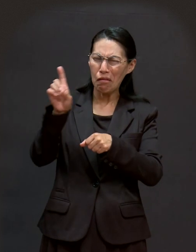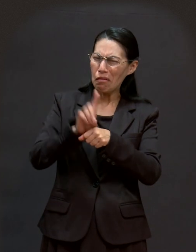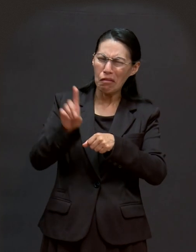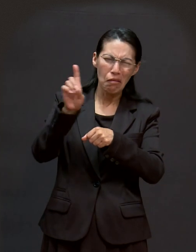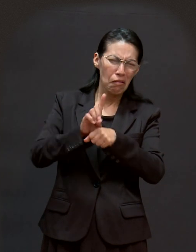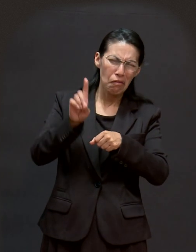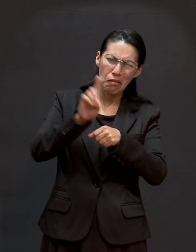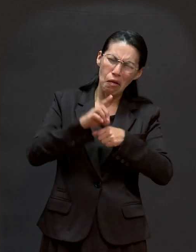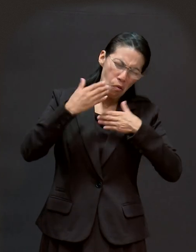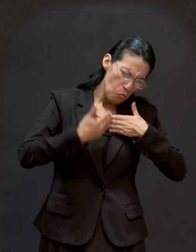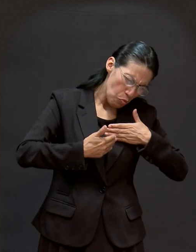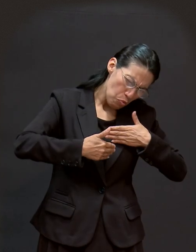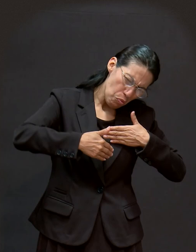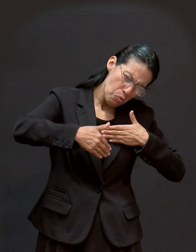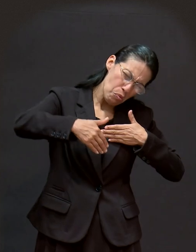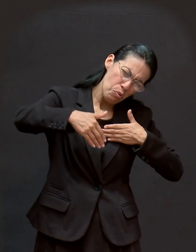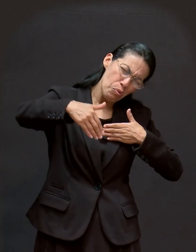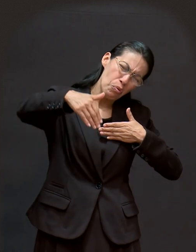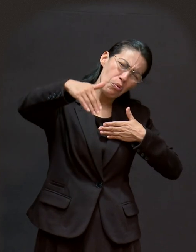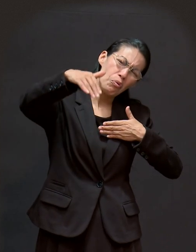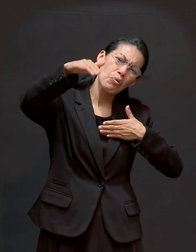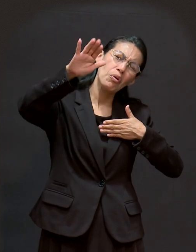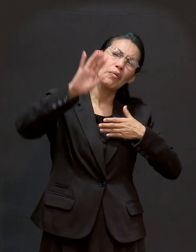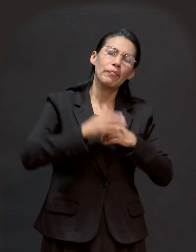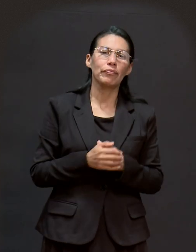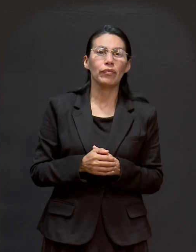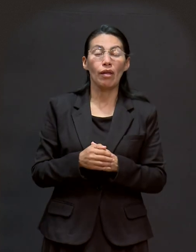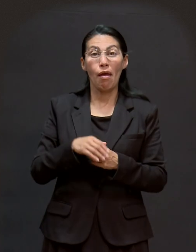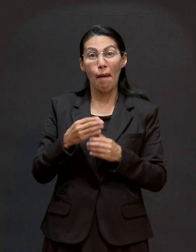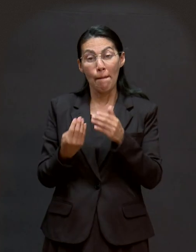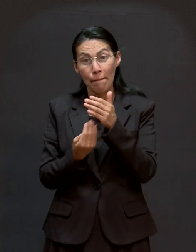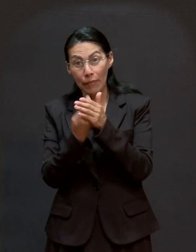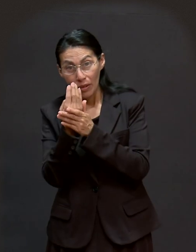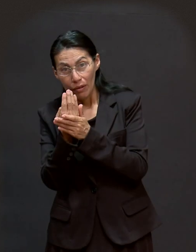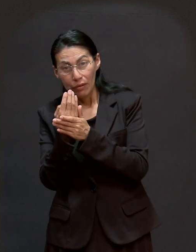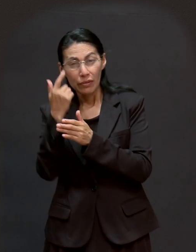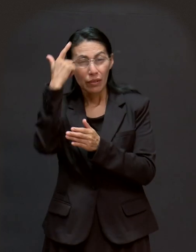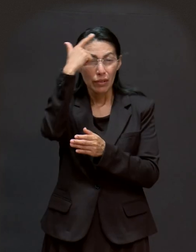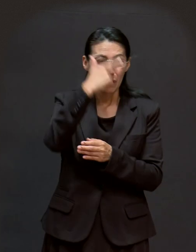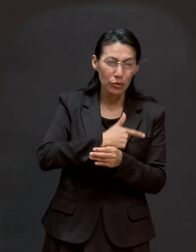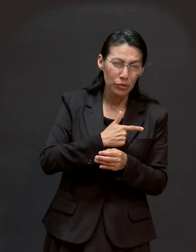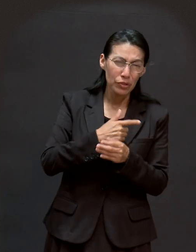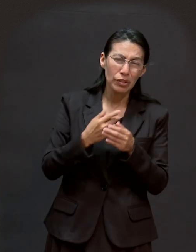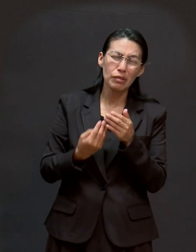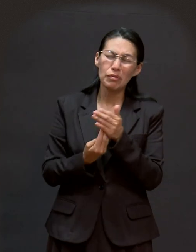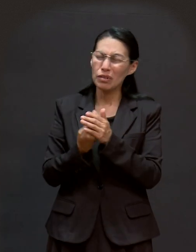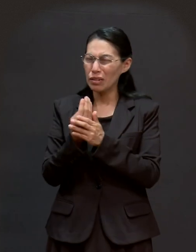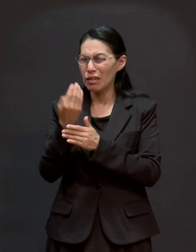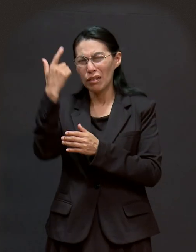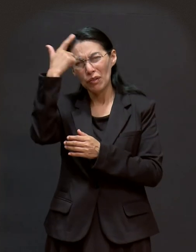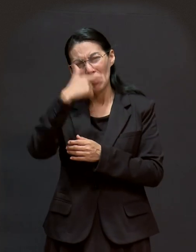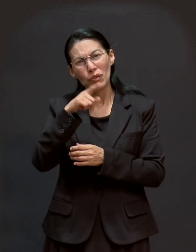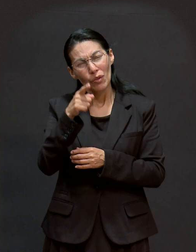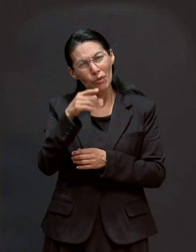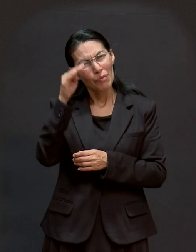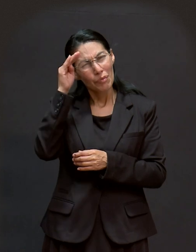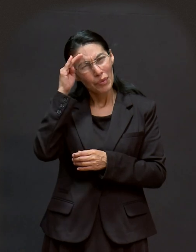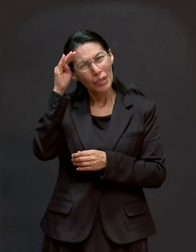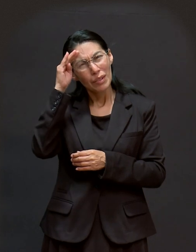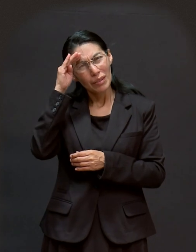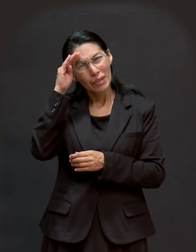días de esta semana al menos en las mañanas y en las noches repite la meditando